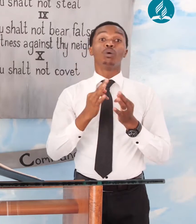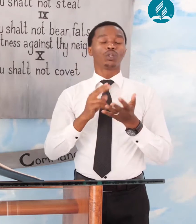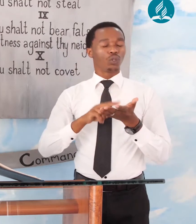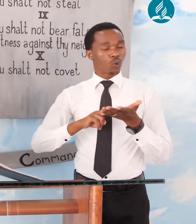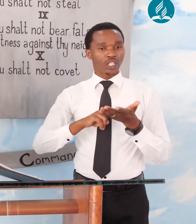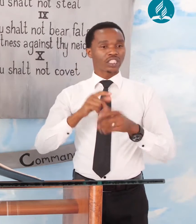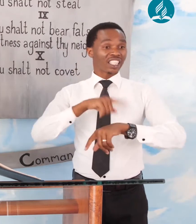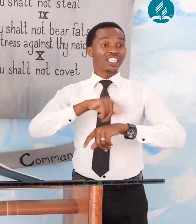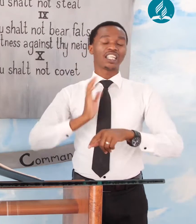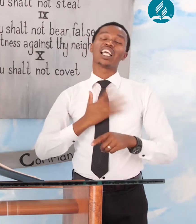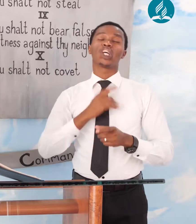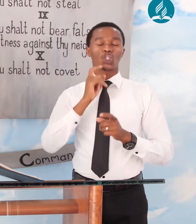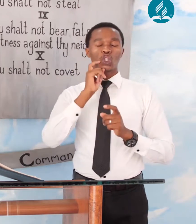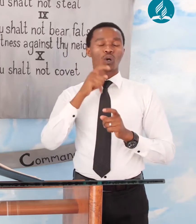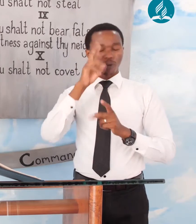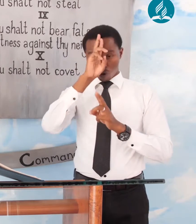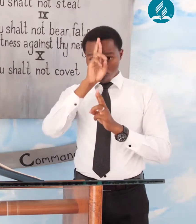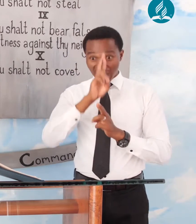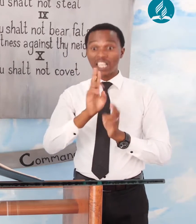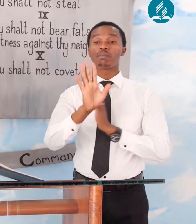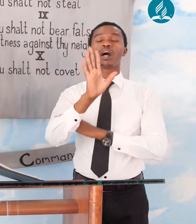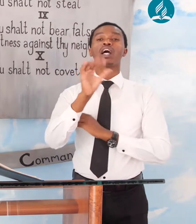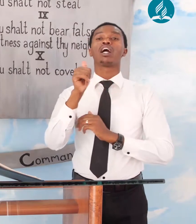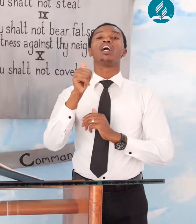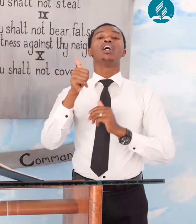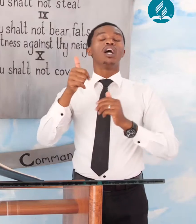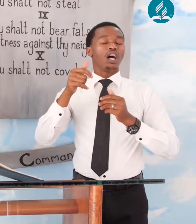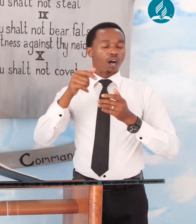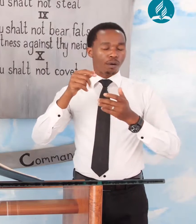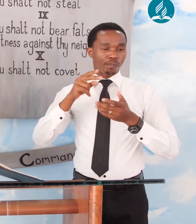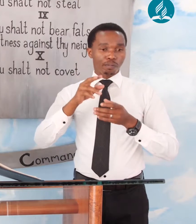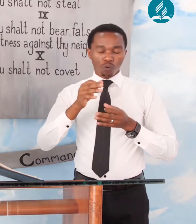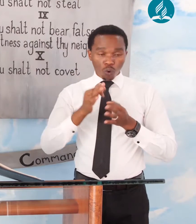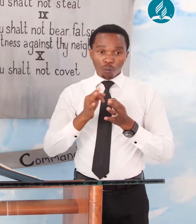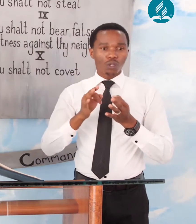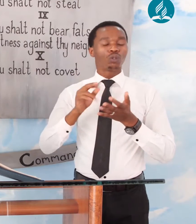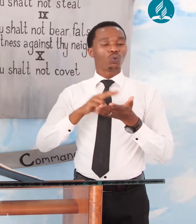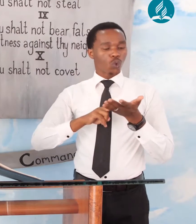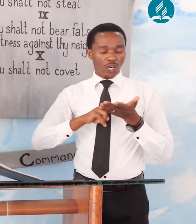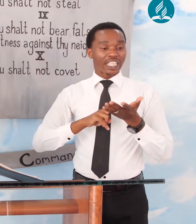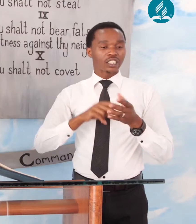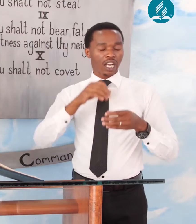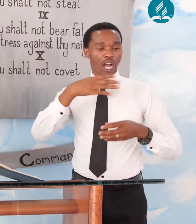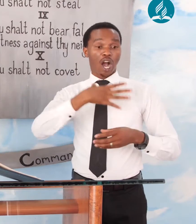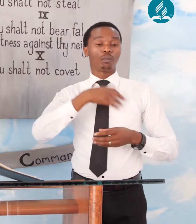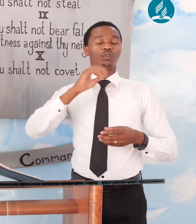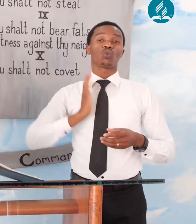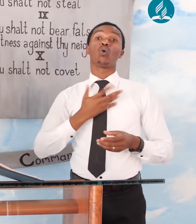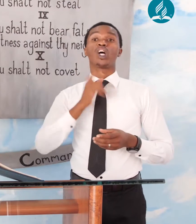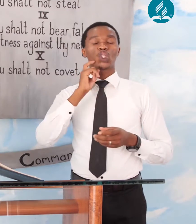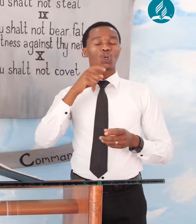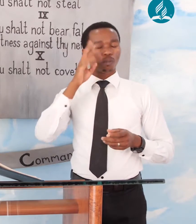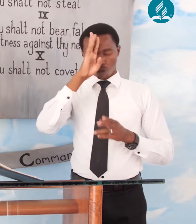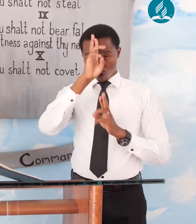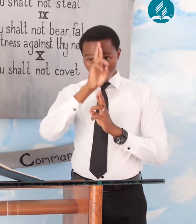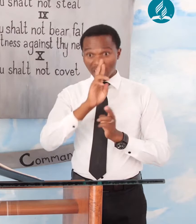icyubahiro. Mu buryo dukoresha umutungo wacu tugomba kugukoresha mu buryo buhesha Imana icyubahiro ndetse no